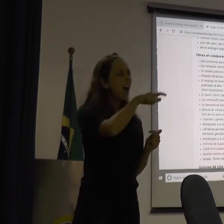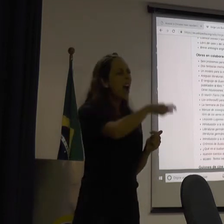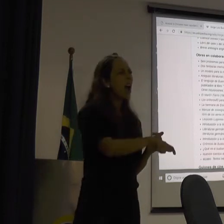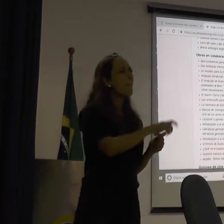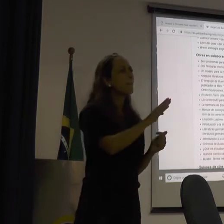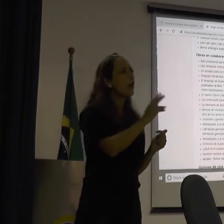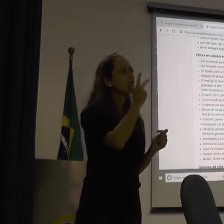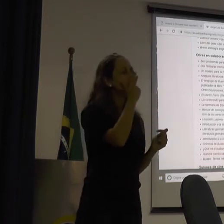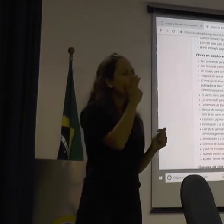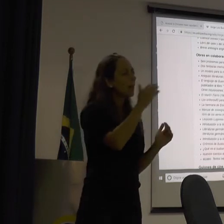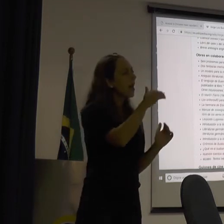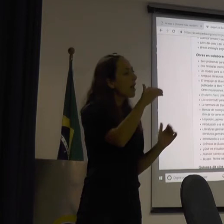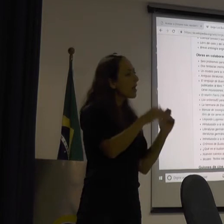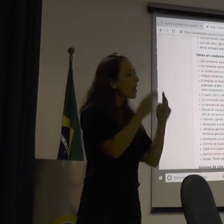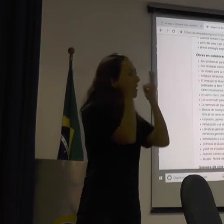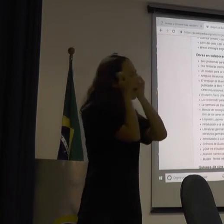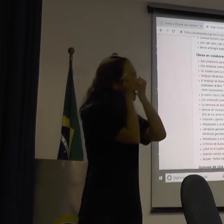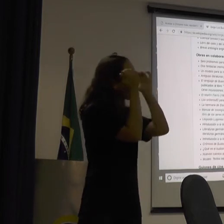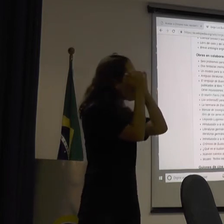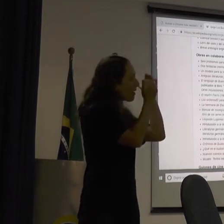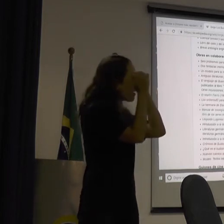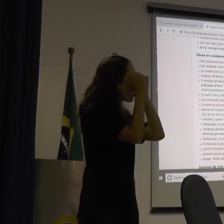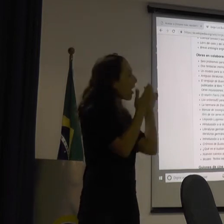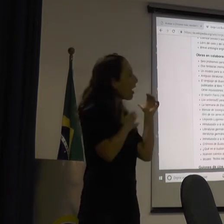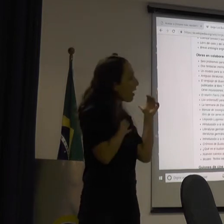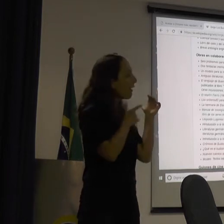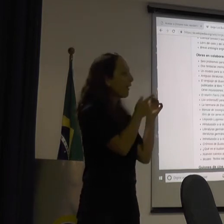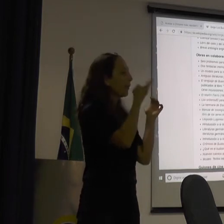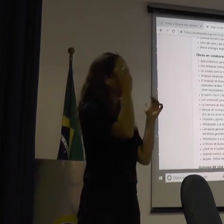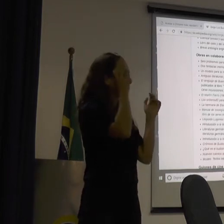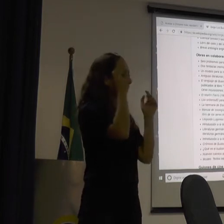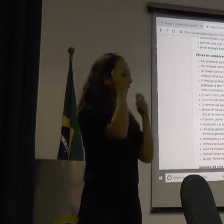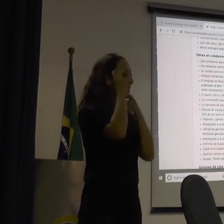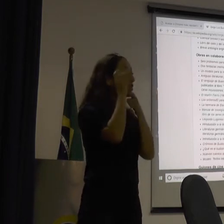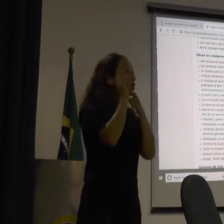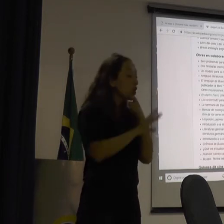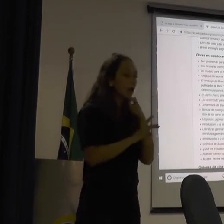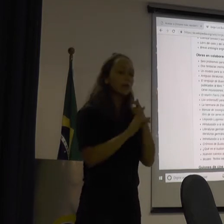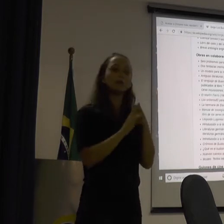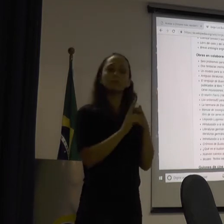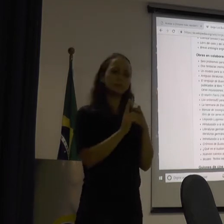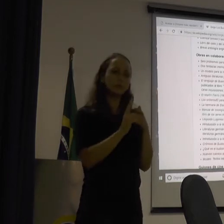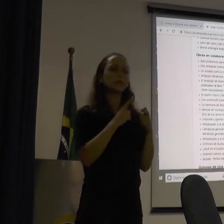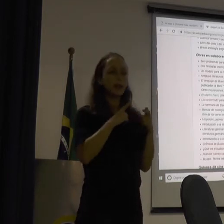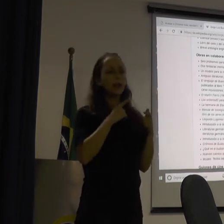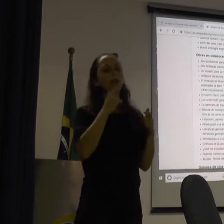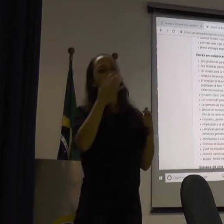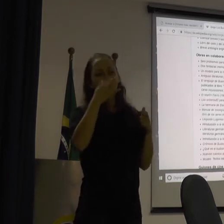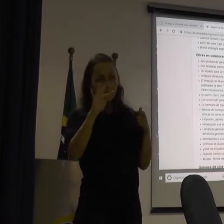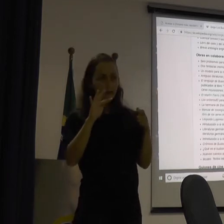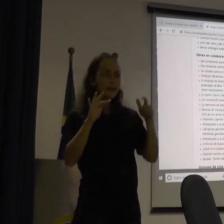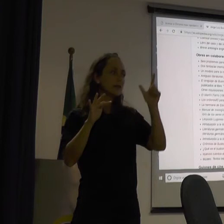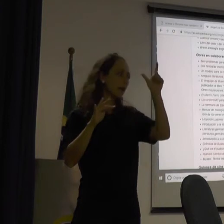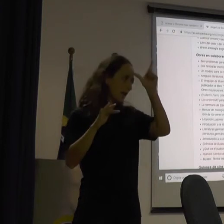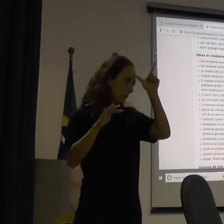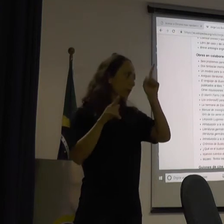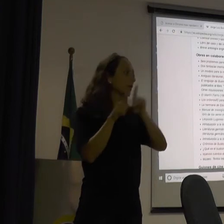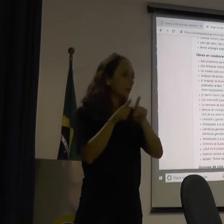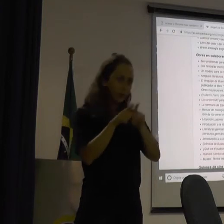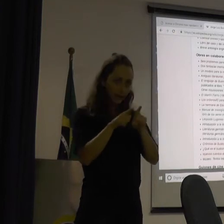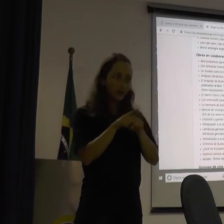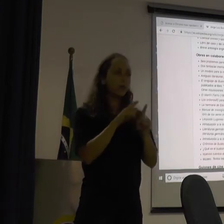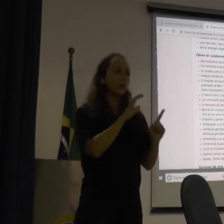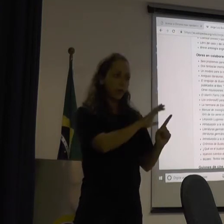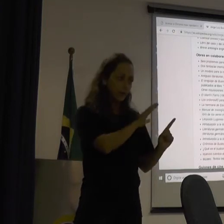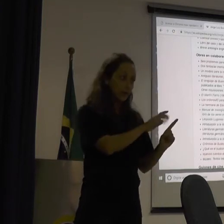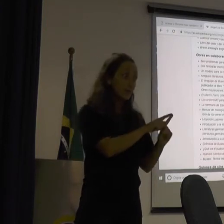que não é verdade. Simplesmente ele usou, depois ele vai usar muito o alemão, o francês, simplesmente ele usou mais o inglês,